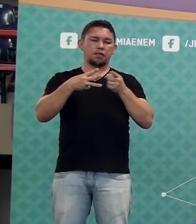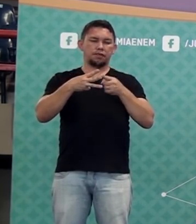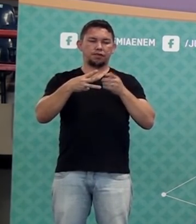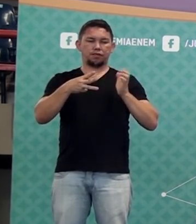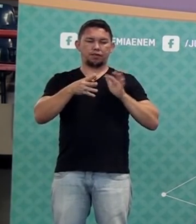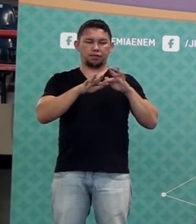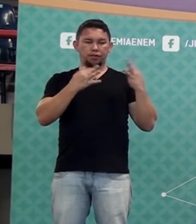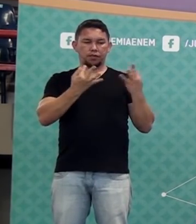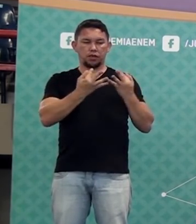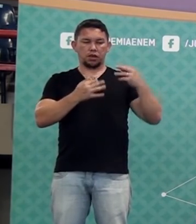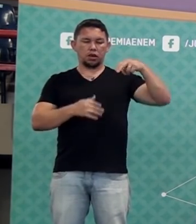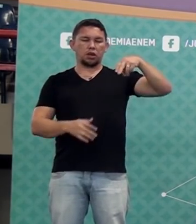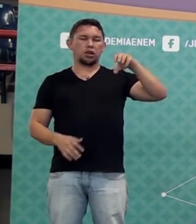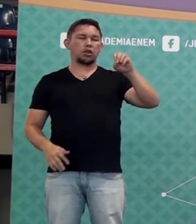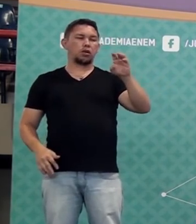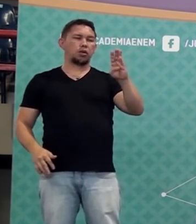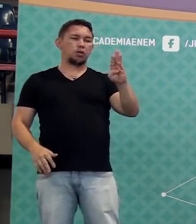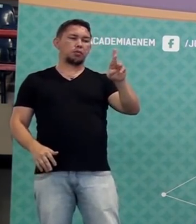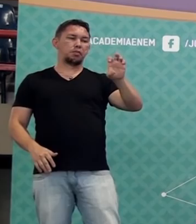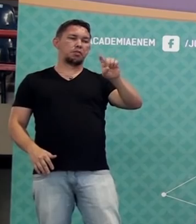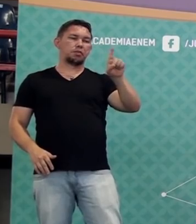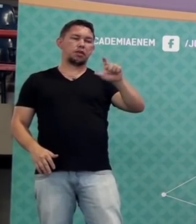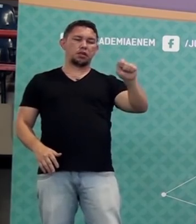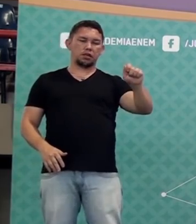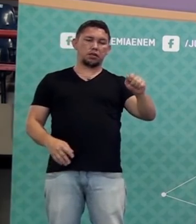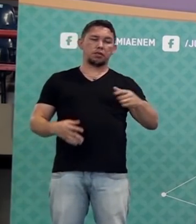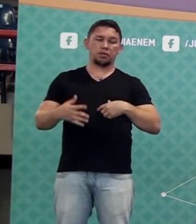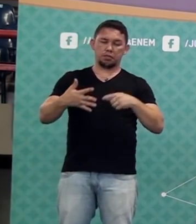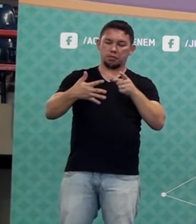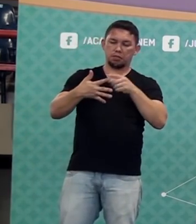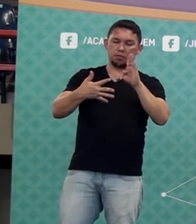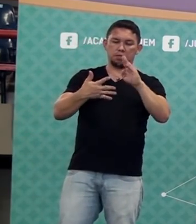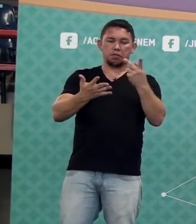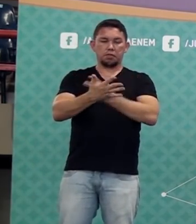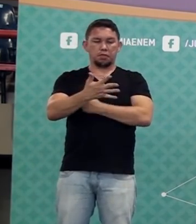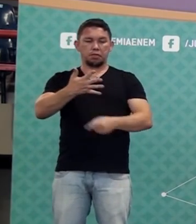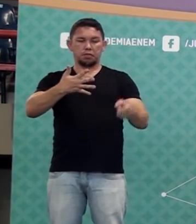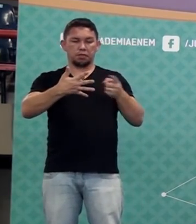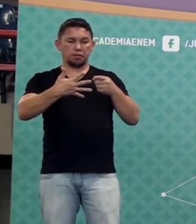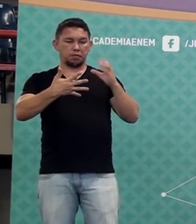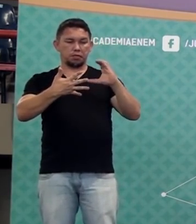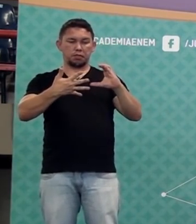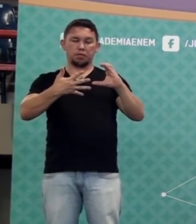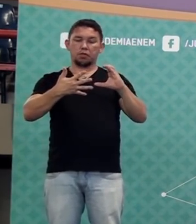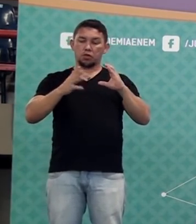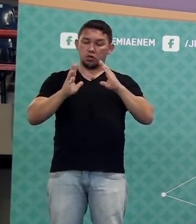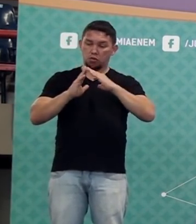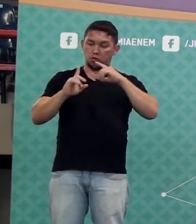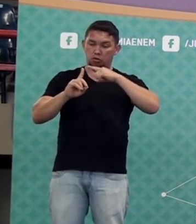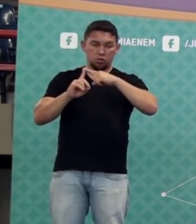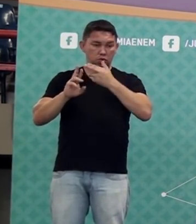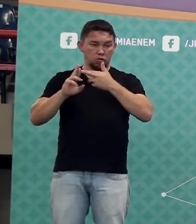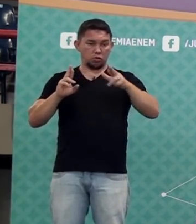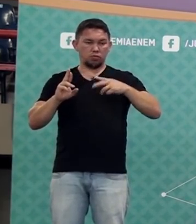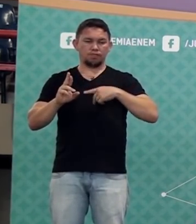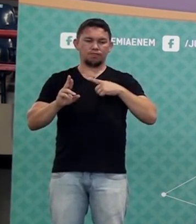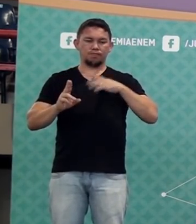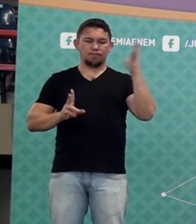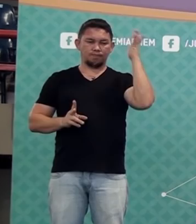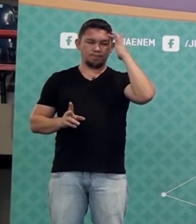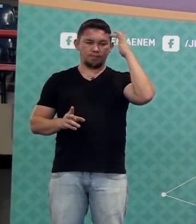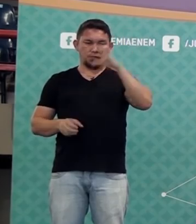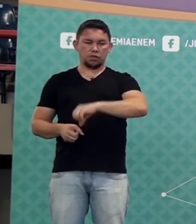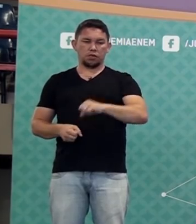Os nobres combatiam, portanto o item B está errado. O item C, a atividade religiosa, o prestígio militar